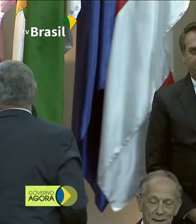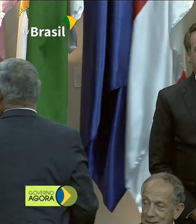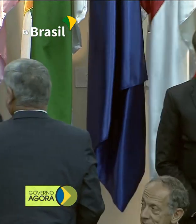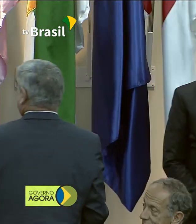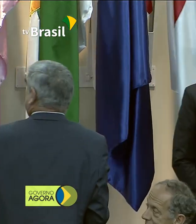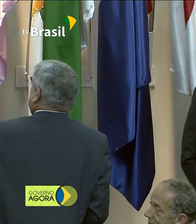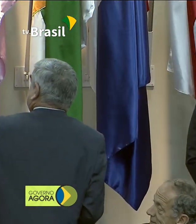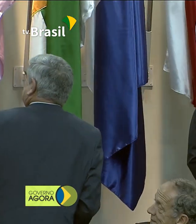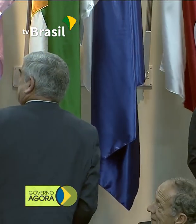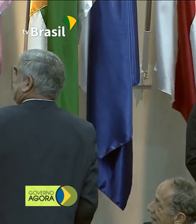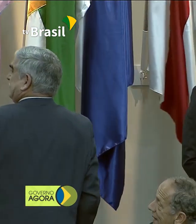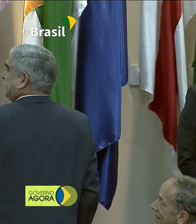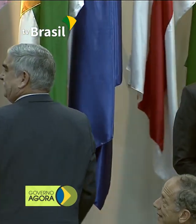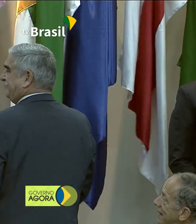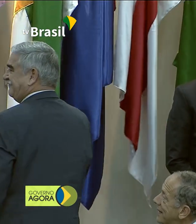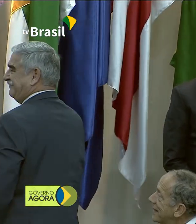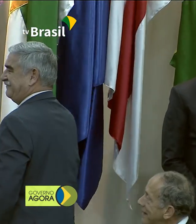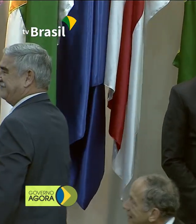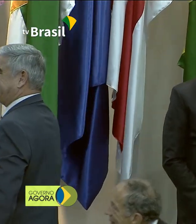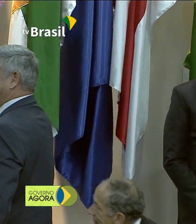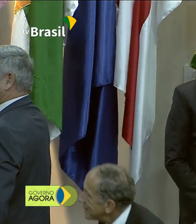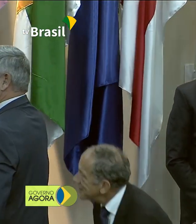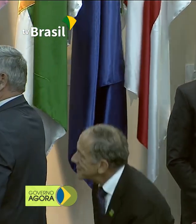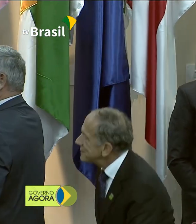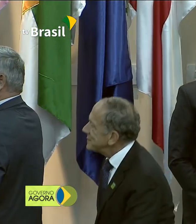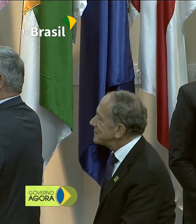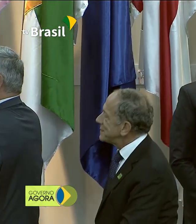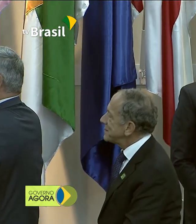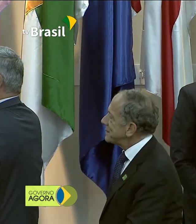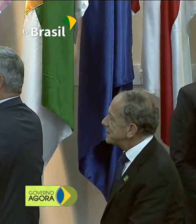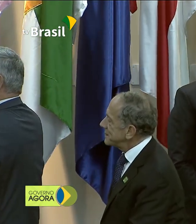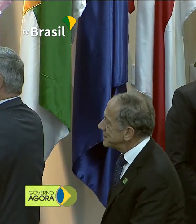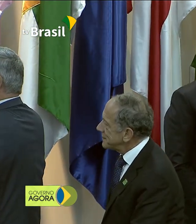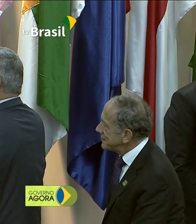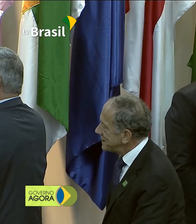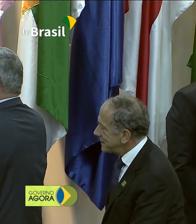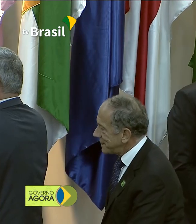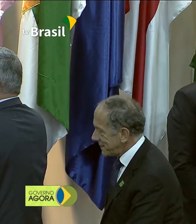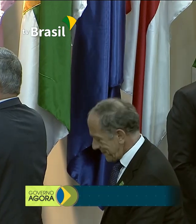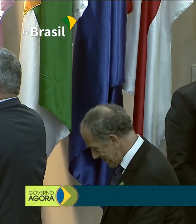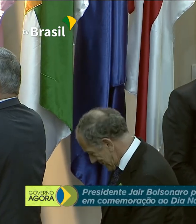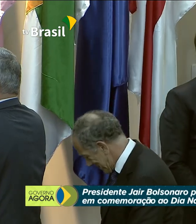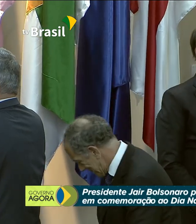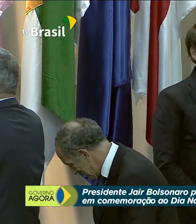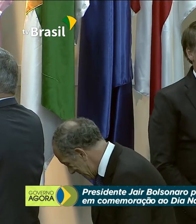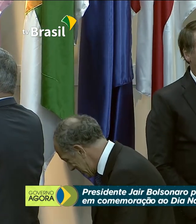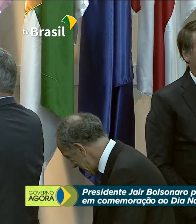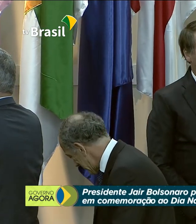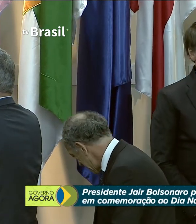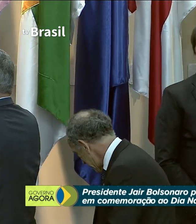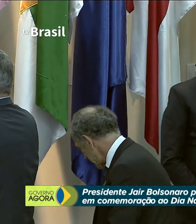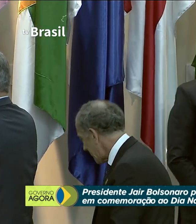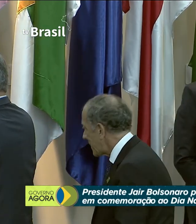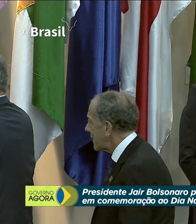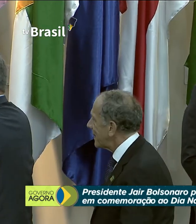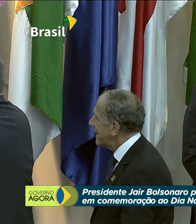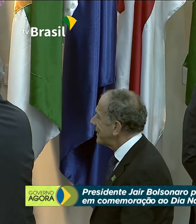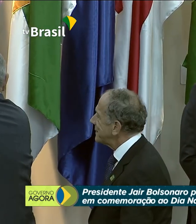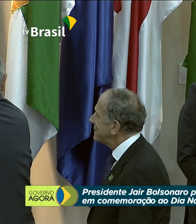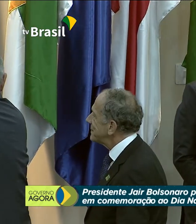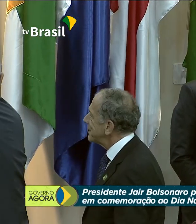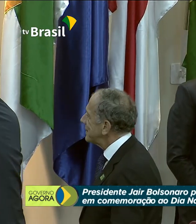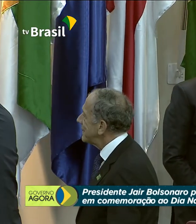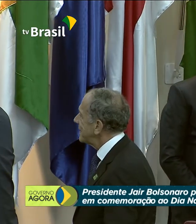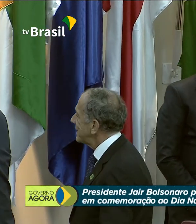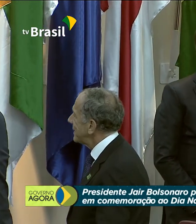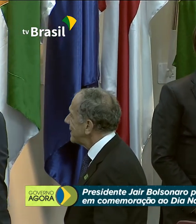Na categoria futebol feminino, serão reconhecidas jogadoras que participaram do vice-campeonato mundial e da conquista da